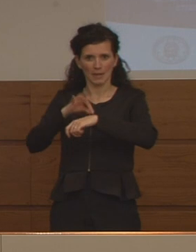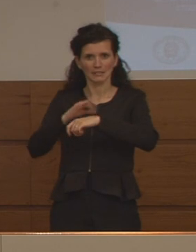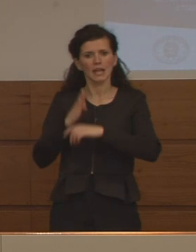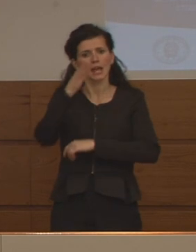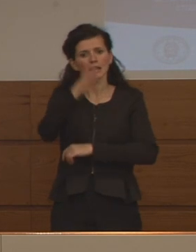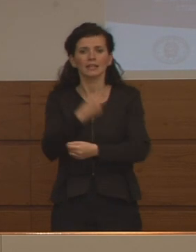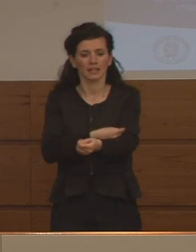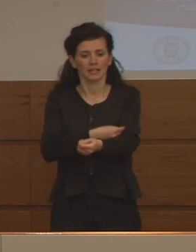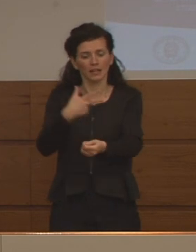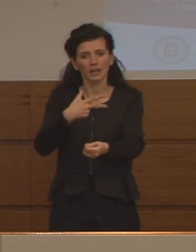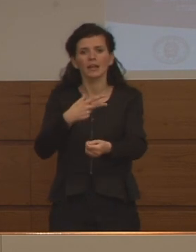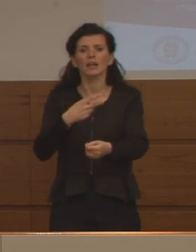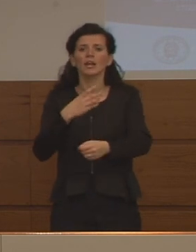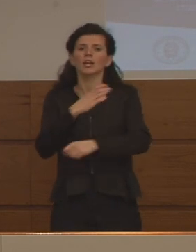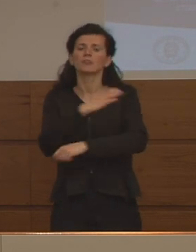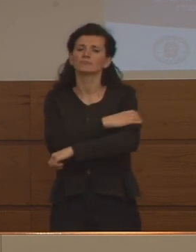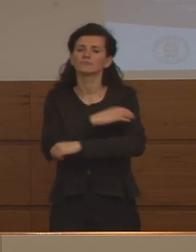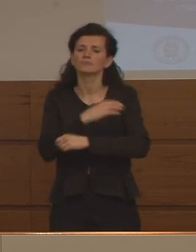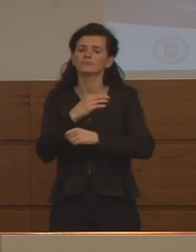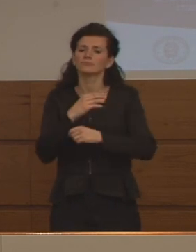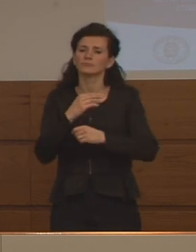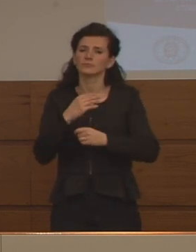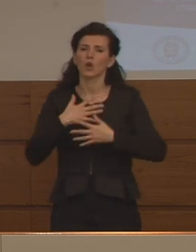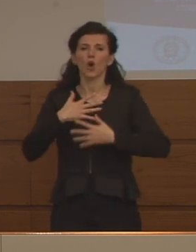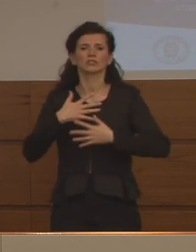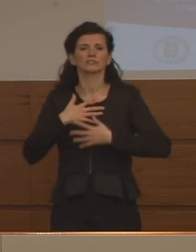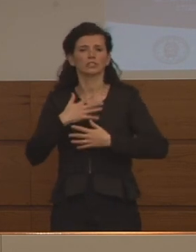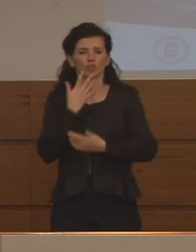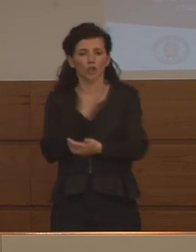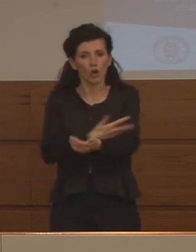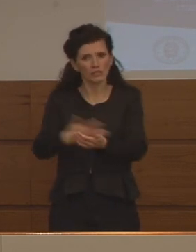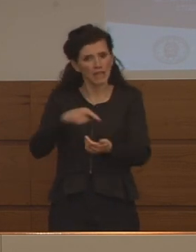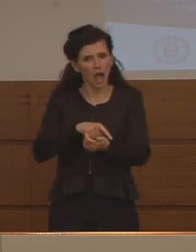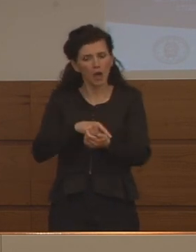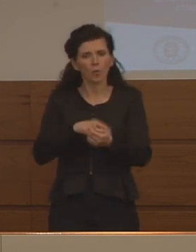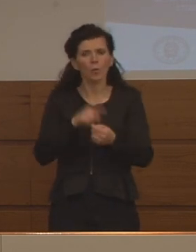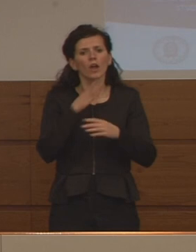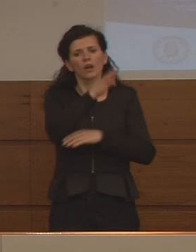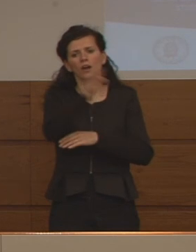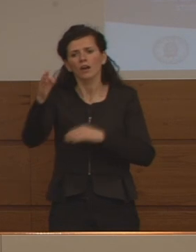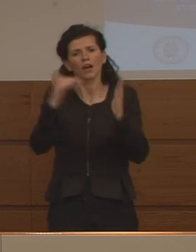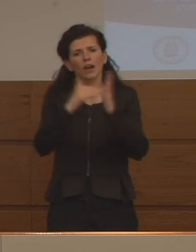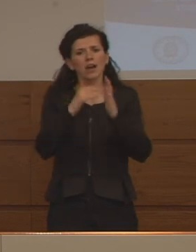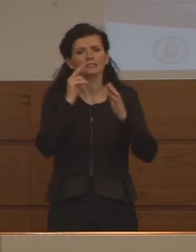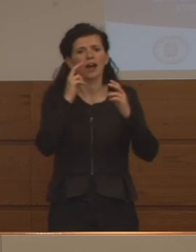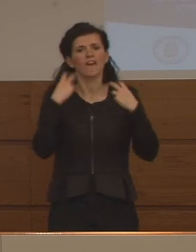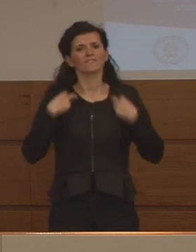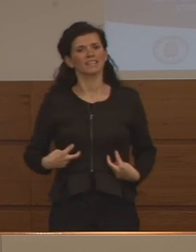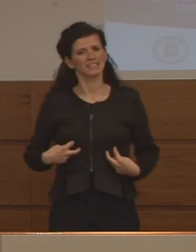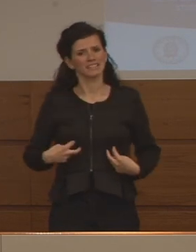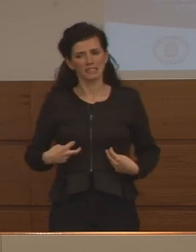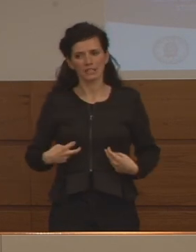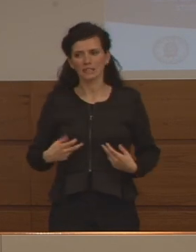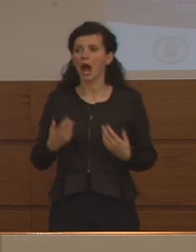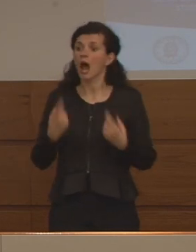dell'ossigeno nel sangue secondo un medico abbiamo sentito locale in questo modo un caso si riesce a